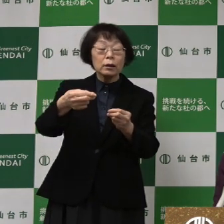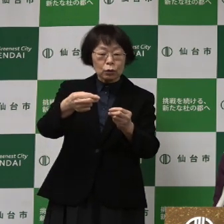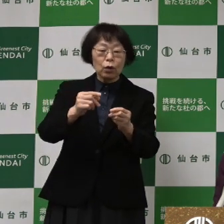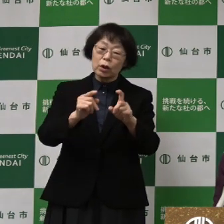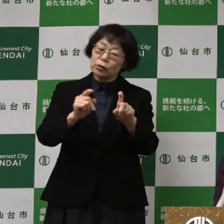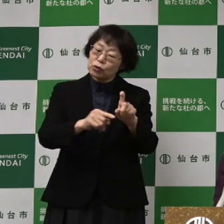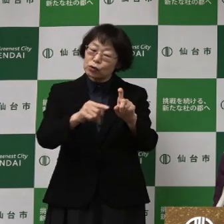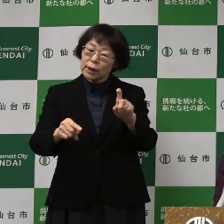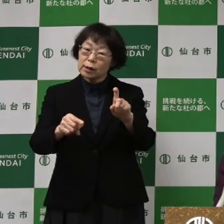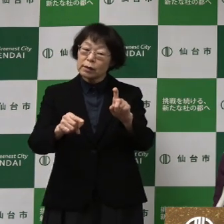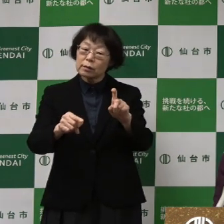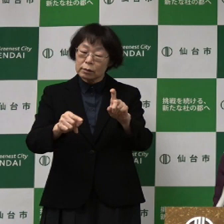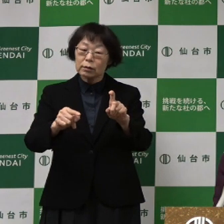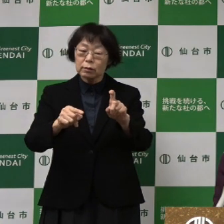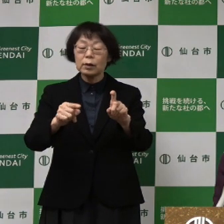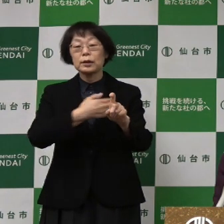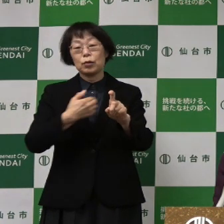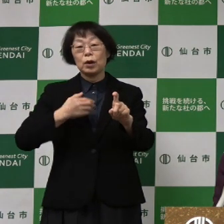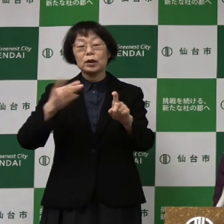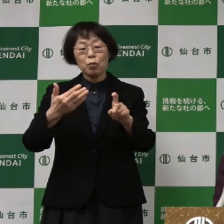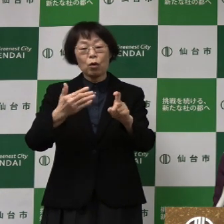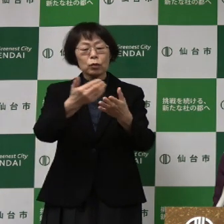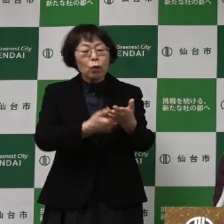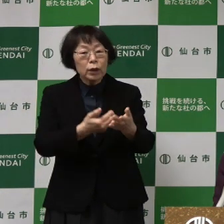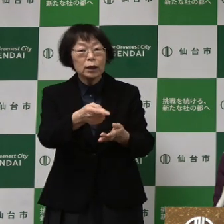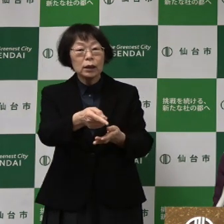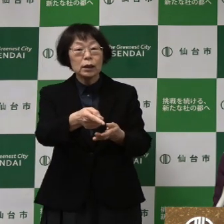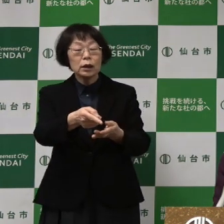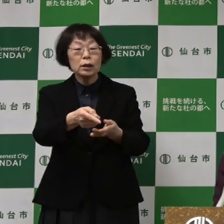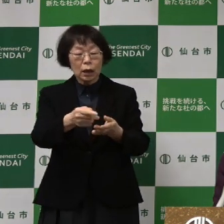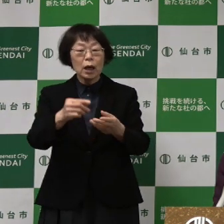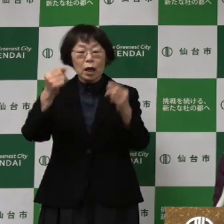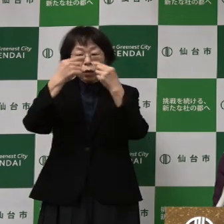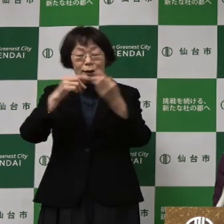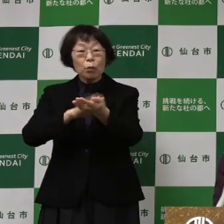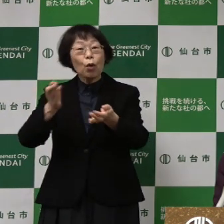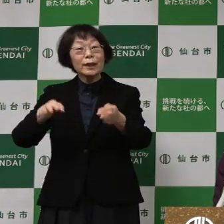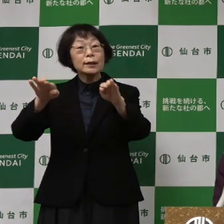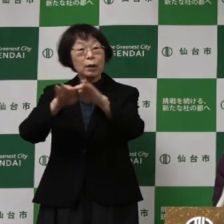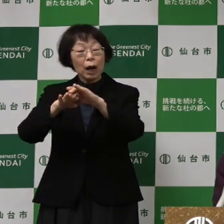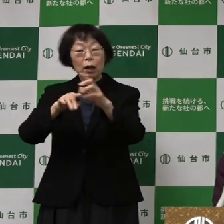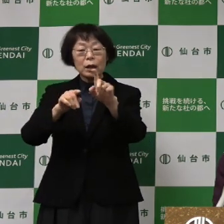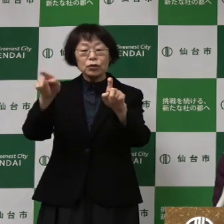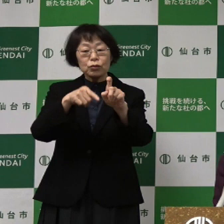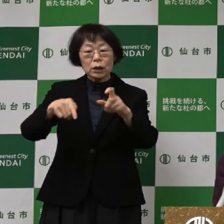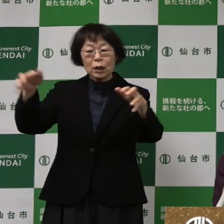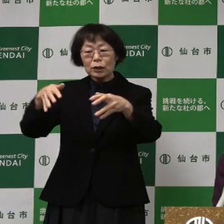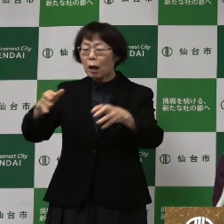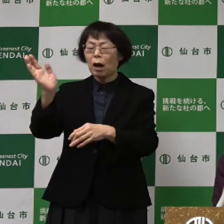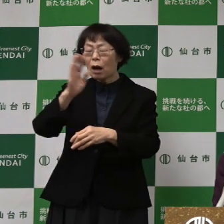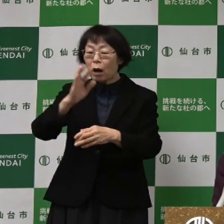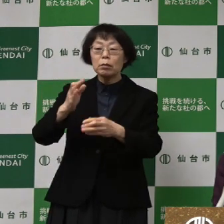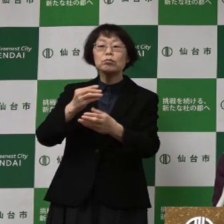わゆる余剰というか余りが出てしまう問題で、クリニックではこう10人集まらないと打たないというところもあるみたいなんですけども